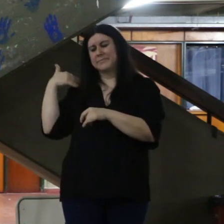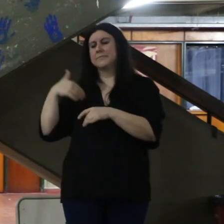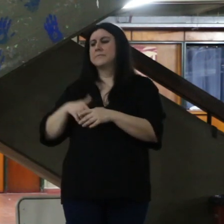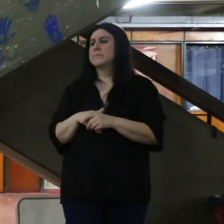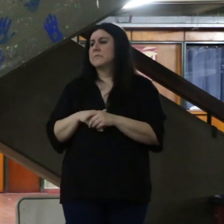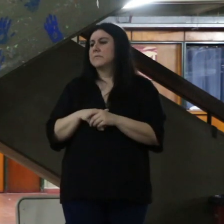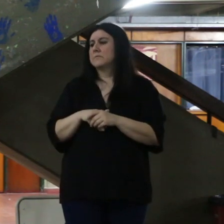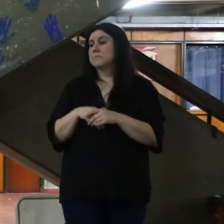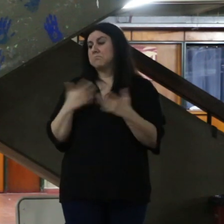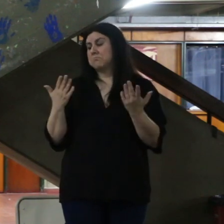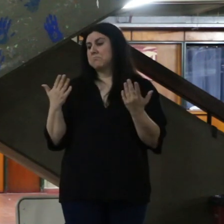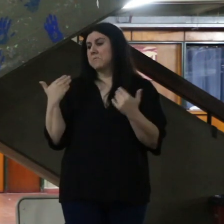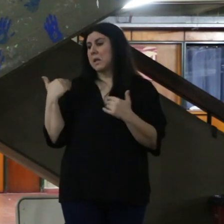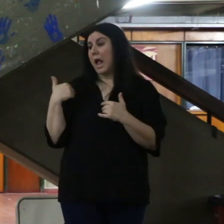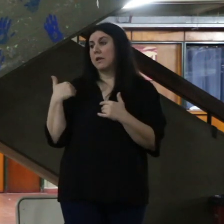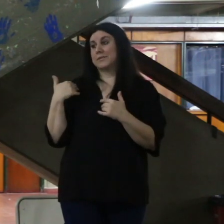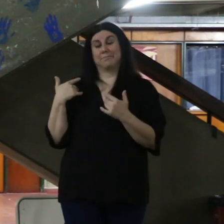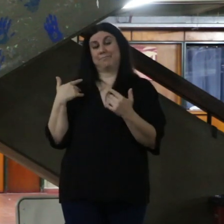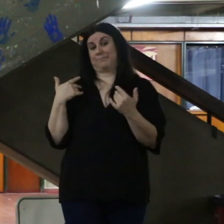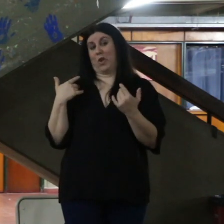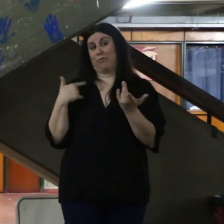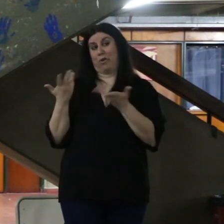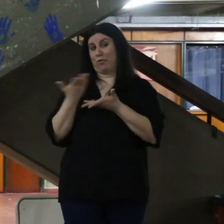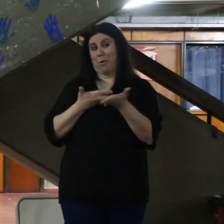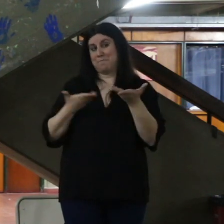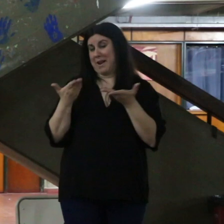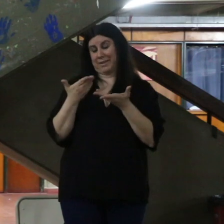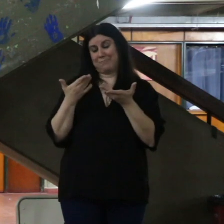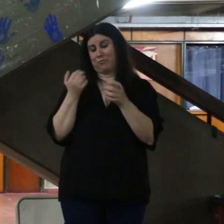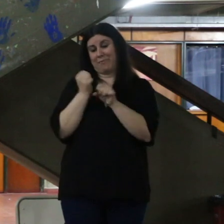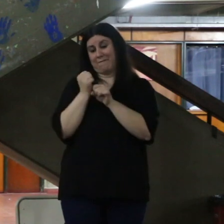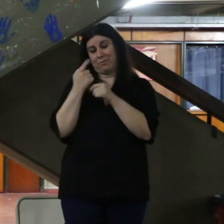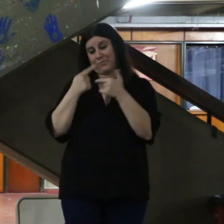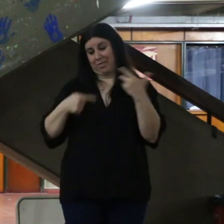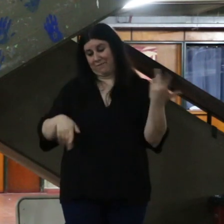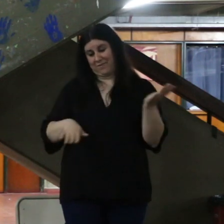con quienes compartimos horizontes.